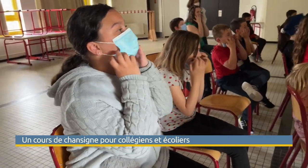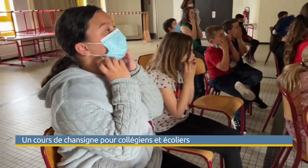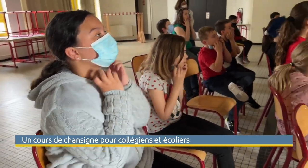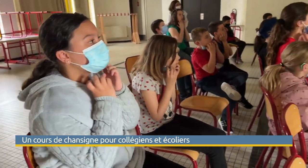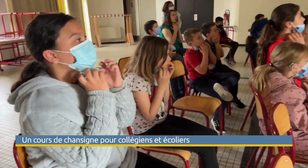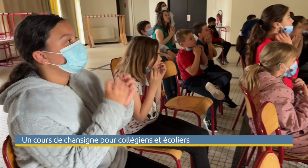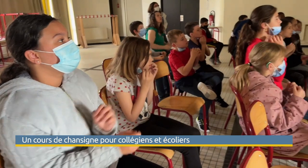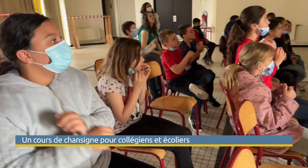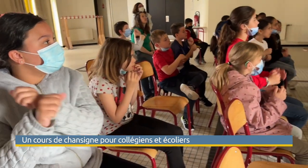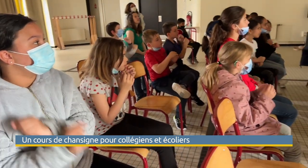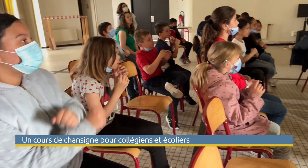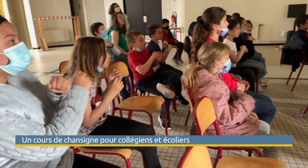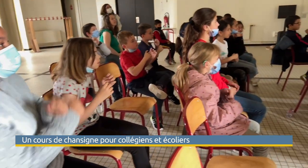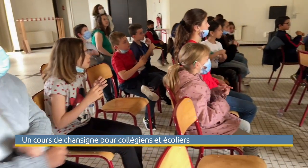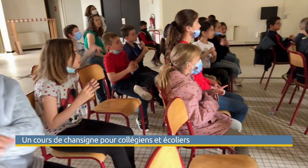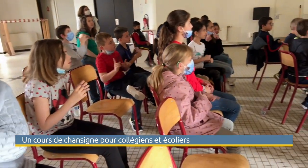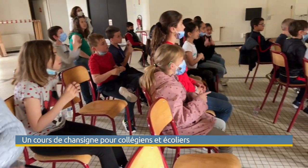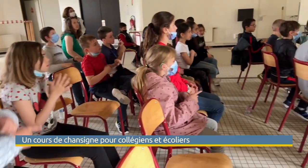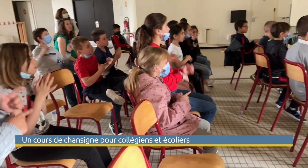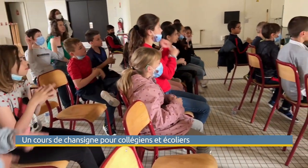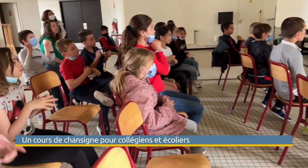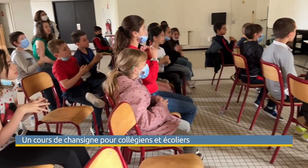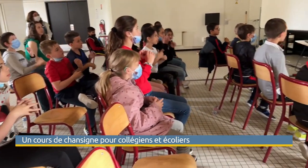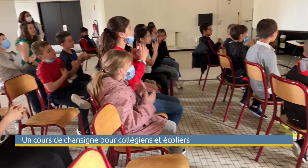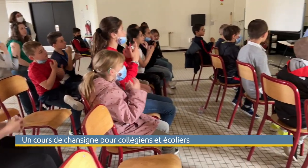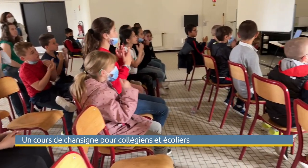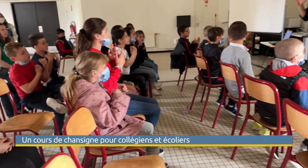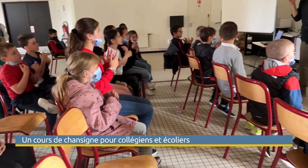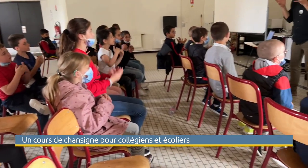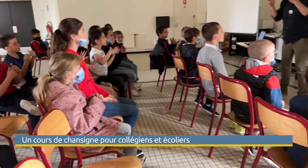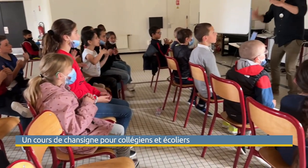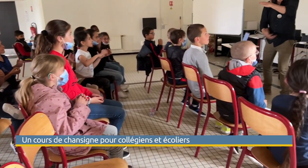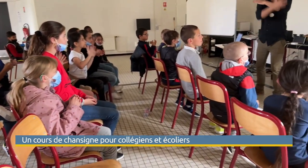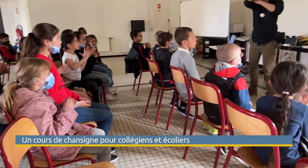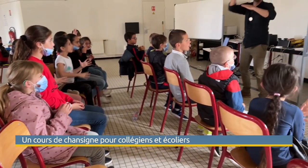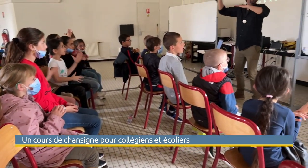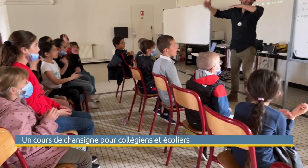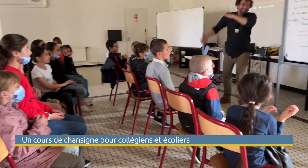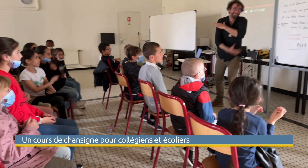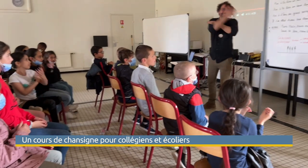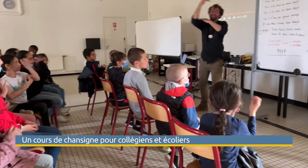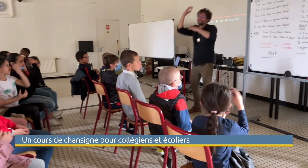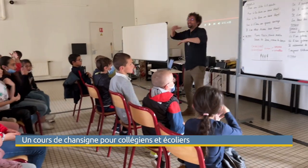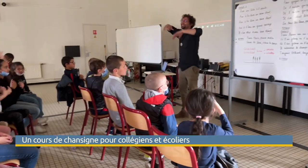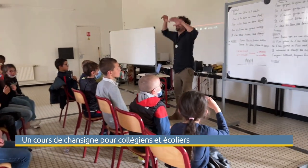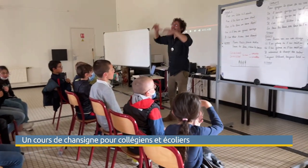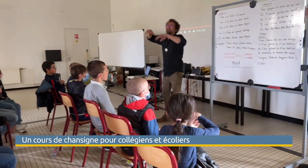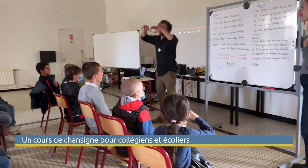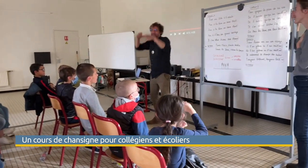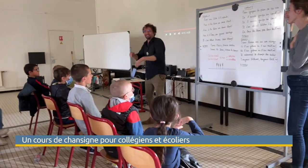quotidien, à savoir la motricité, la mémoire, leur rapport au corps, le rapport aux expressions, aux émotions, qui sont des éléments qui sont